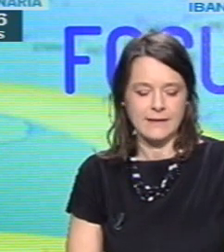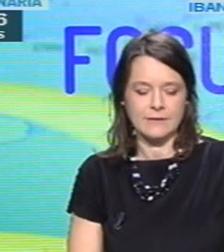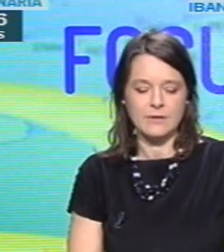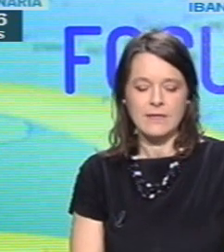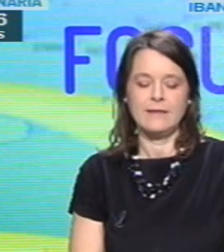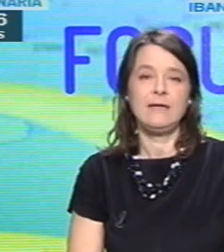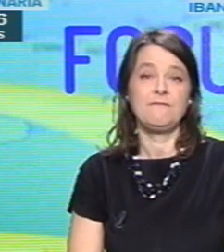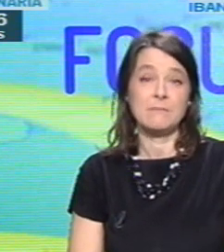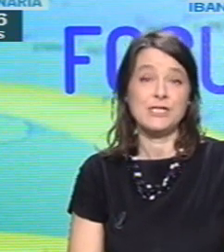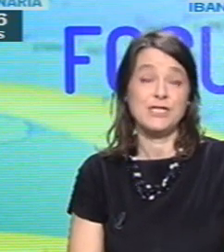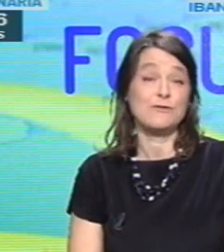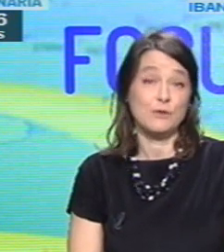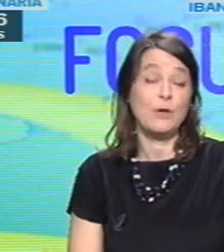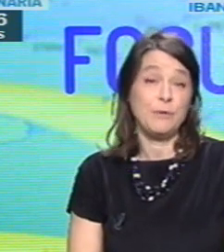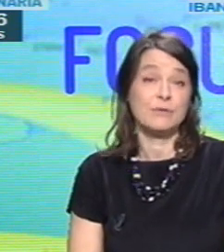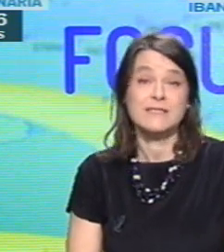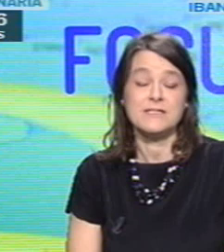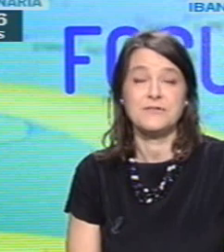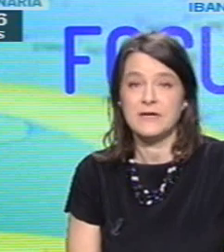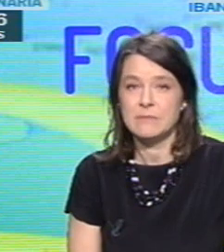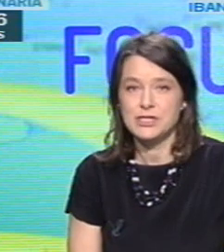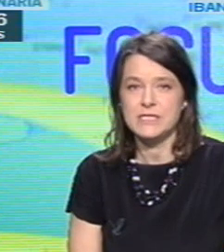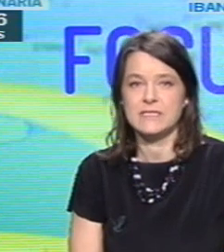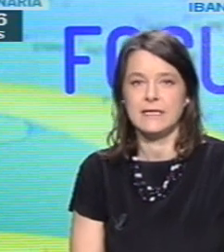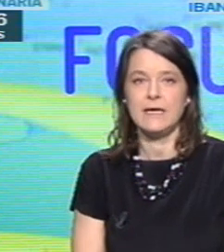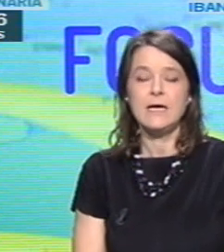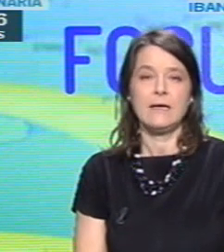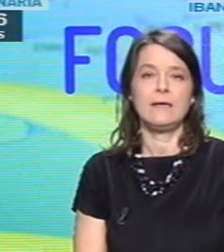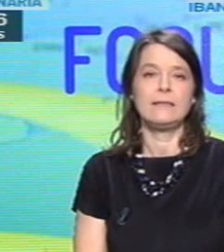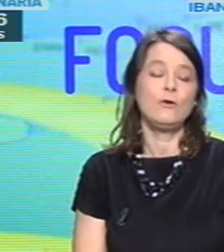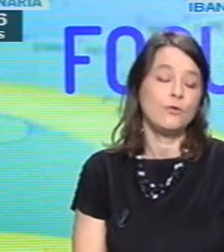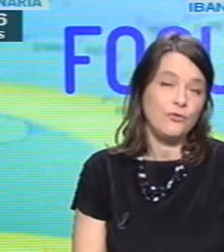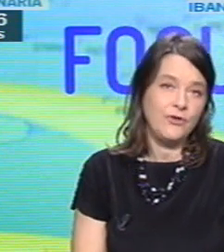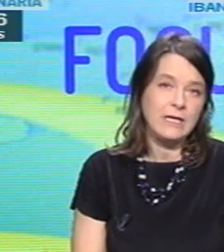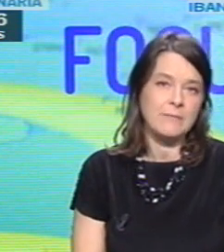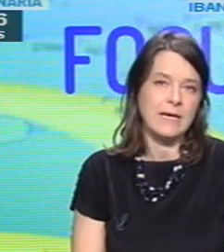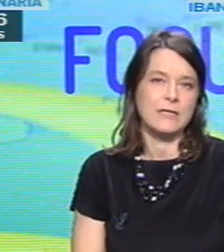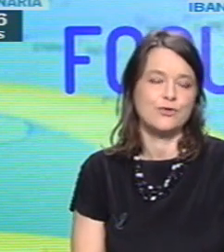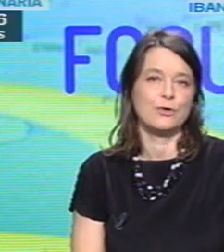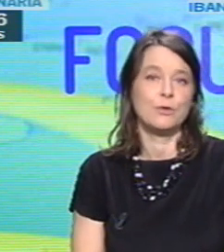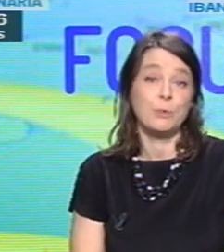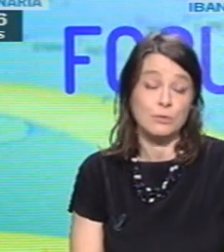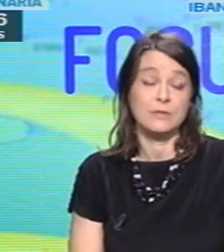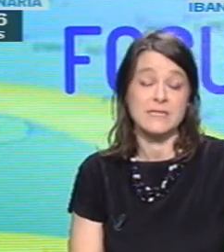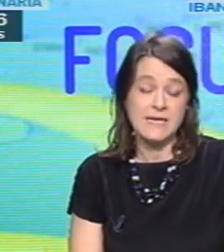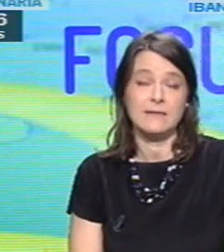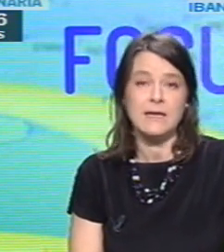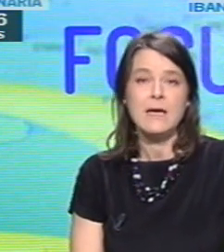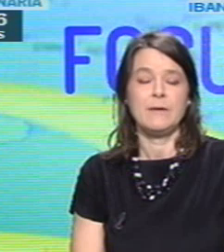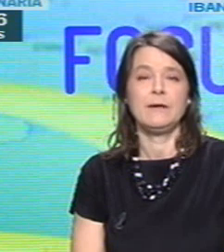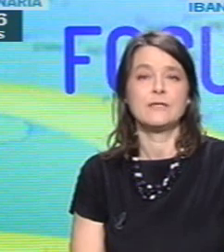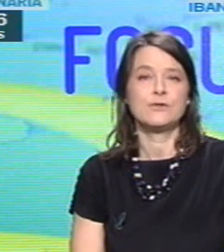si recano nelle farmacie sono proprio gli stessi farmacisti che danno consigli, ma anche sono pronti,